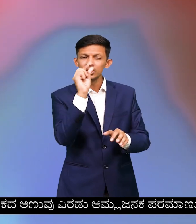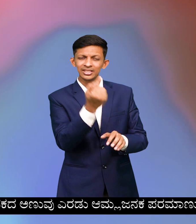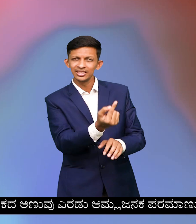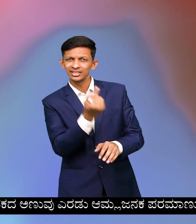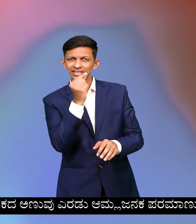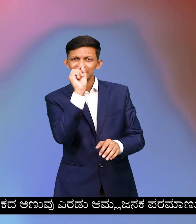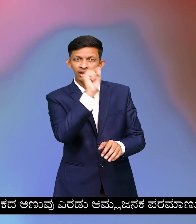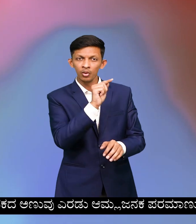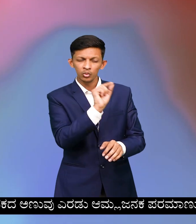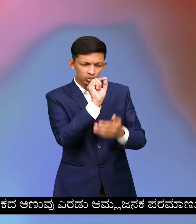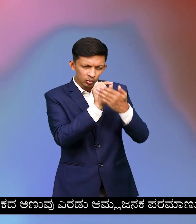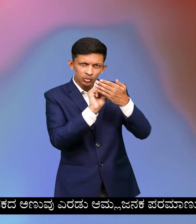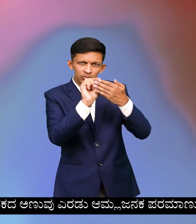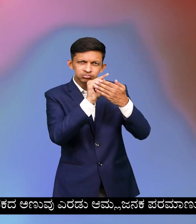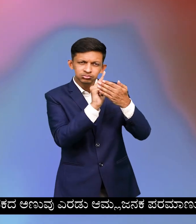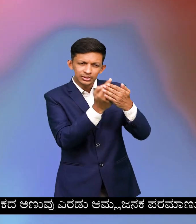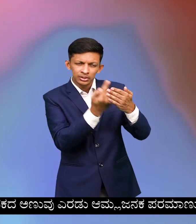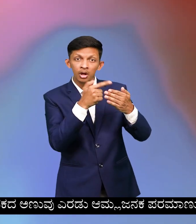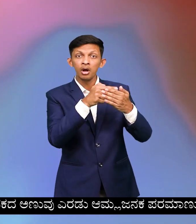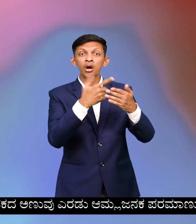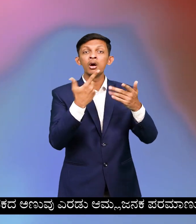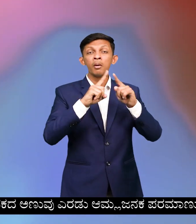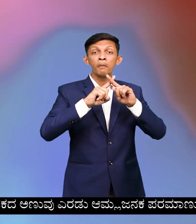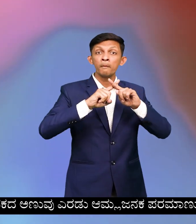ಅಣುವು 2 ಆಮ್ಲಜನಕದ ಪರಮಾಣುಗಳನ್ನು ಹೊಂದಿರುತ್ತದೆ.